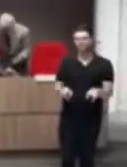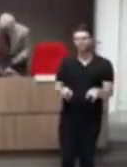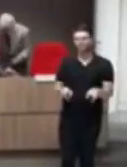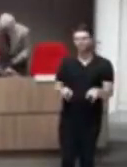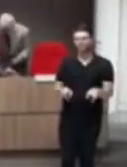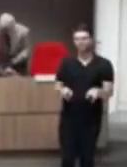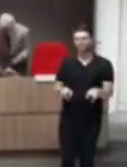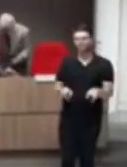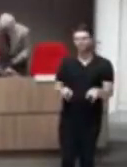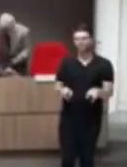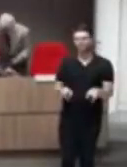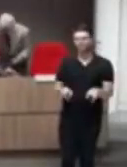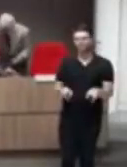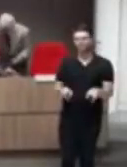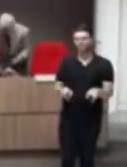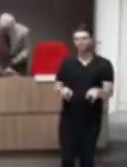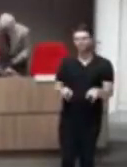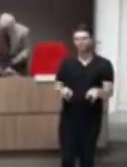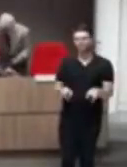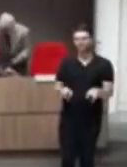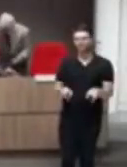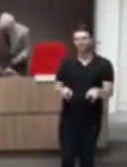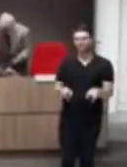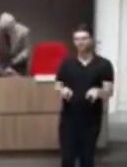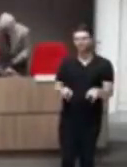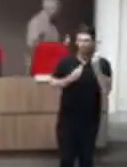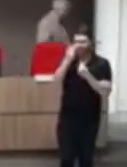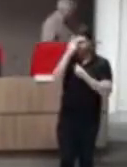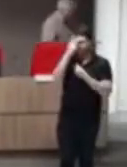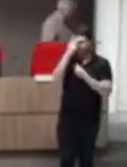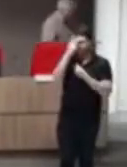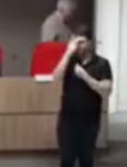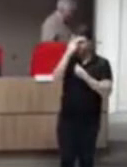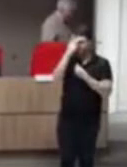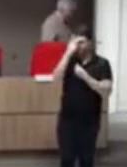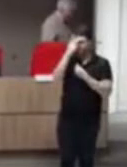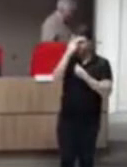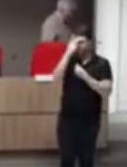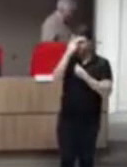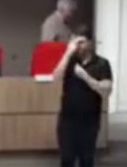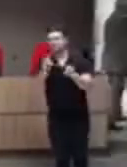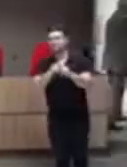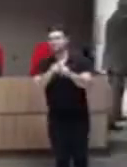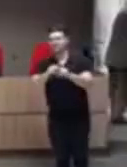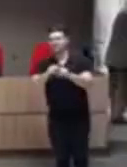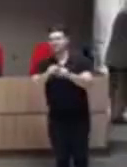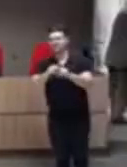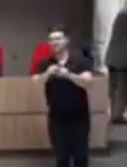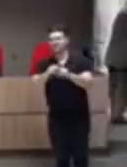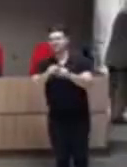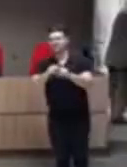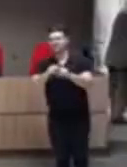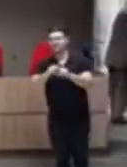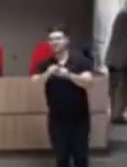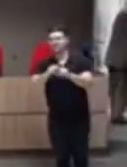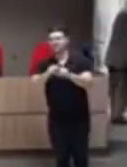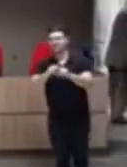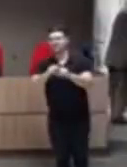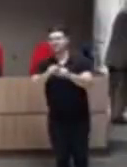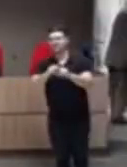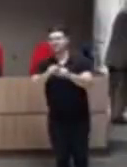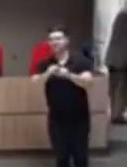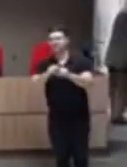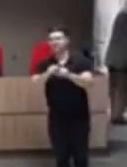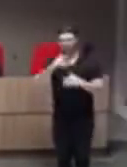roteiro semi-estruturado dirigido à entrevista com as pessoas privadas de liberdade, um roteiro estruturado dirigido à entrevista com profissionais de saúde